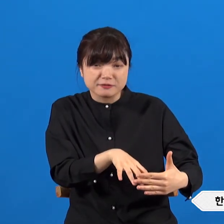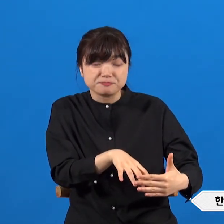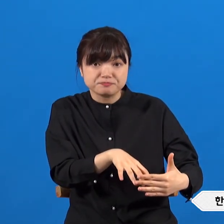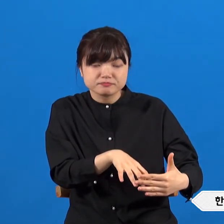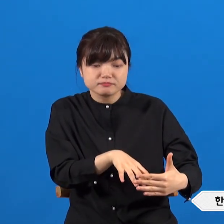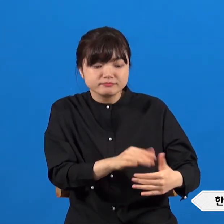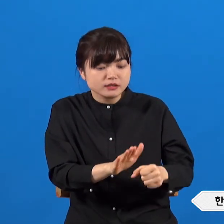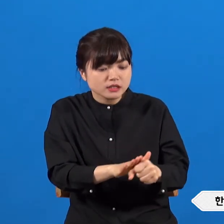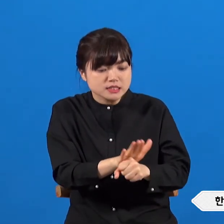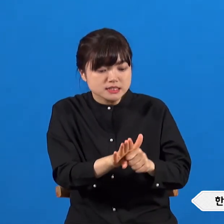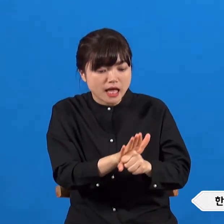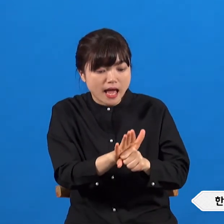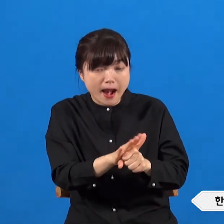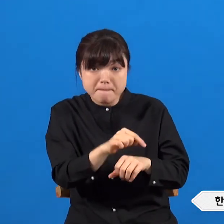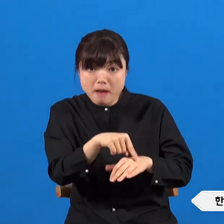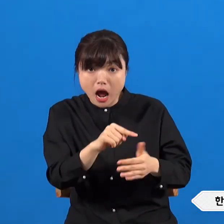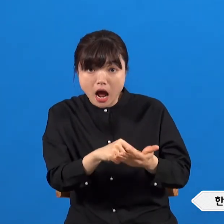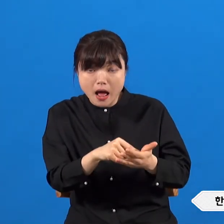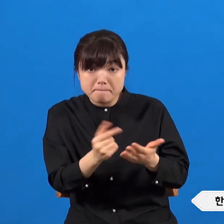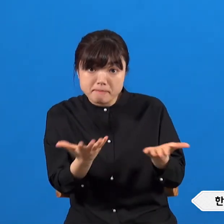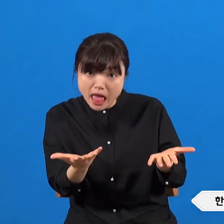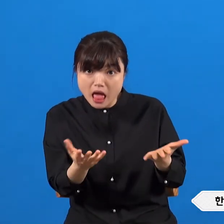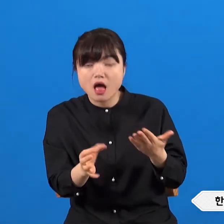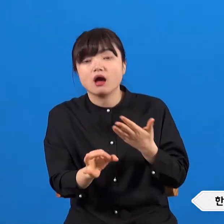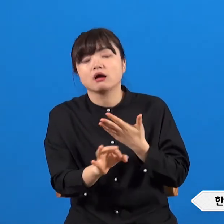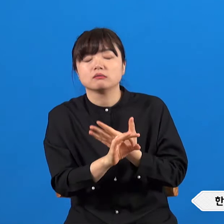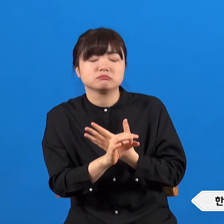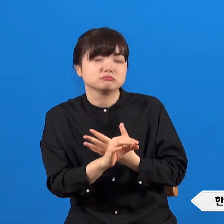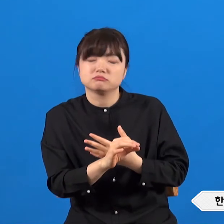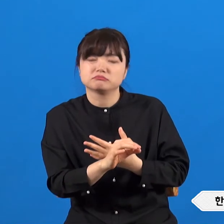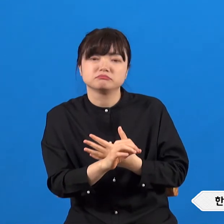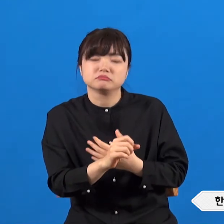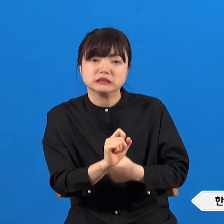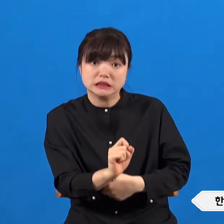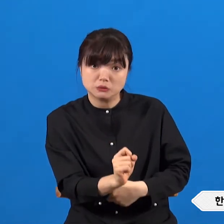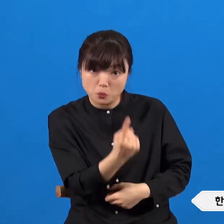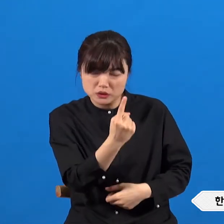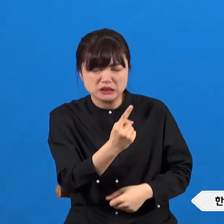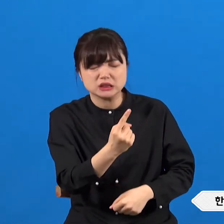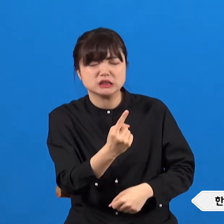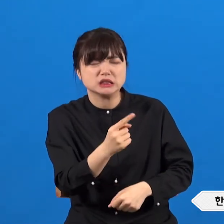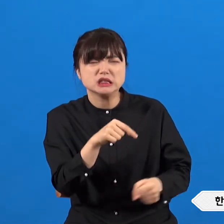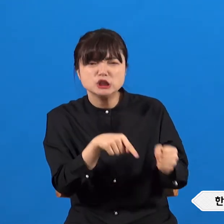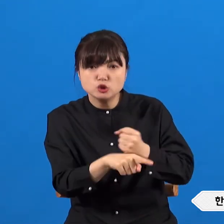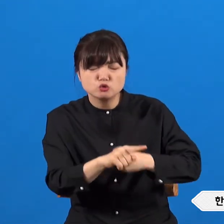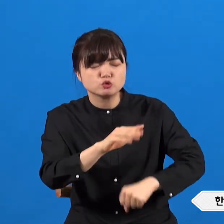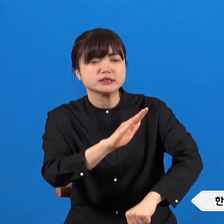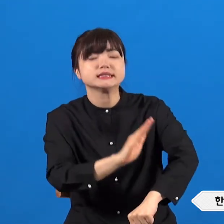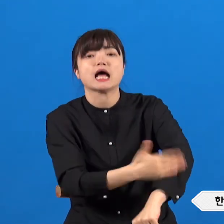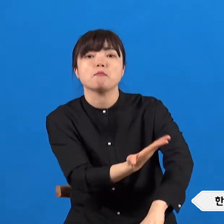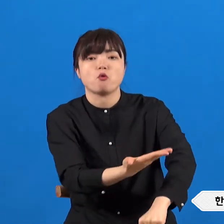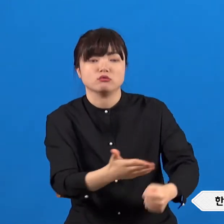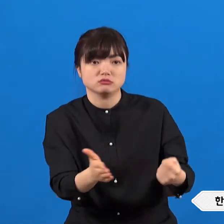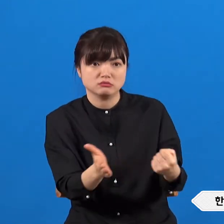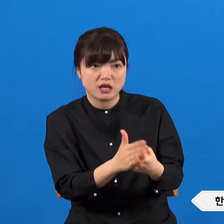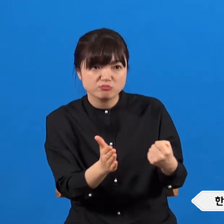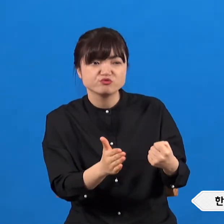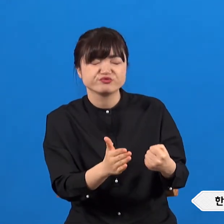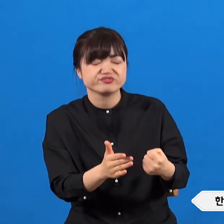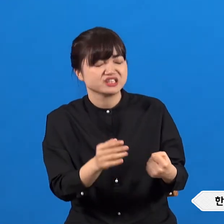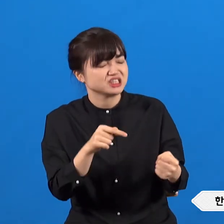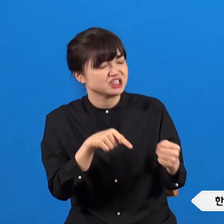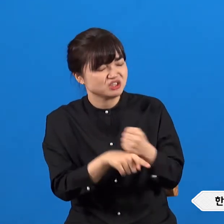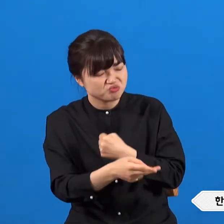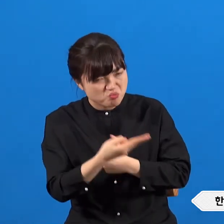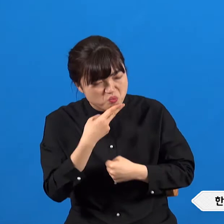하더라도 사랑이 없이 그렇게 하면, 동기가 잘못되어 있으면 그건 아무 유익도 없고